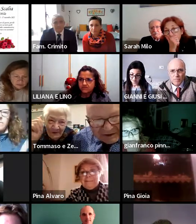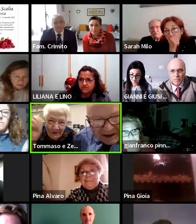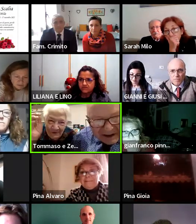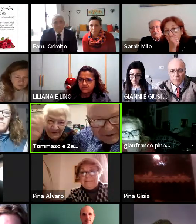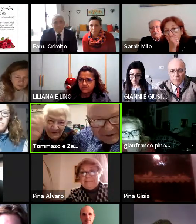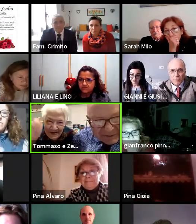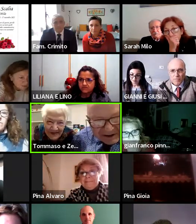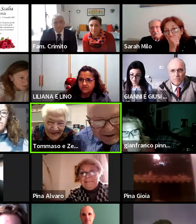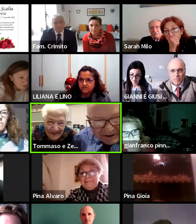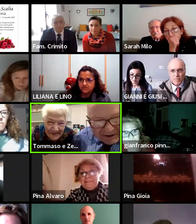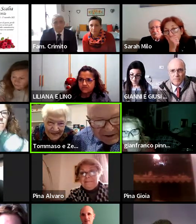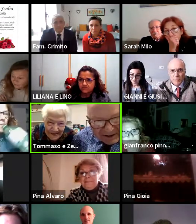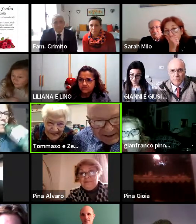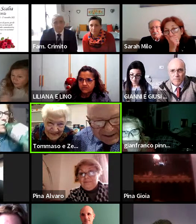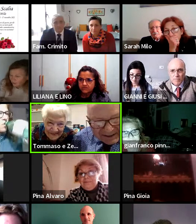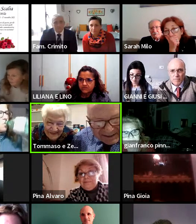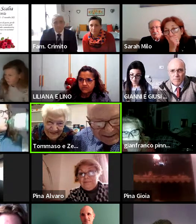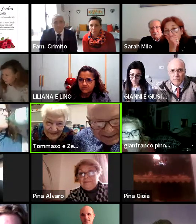Ciao ciao